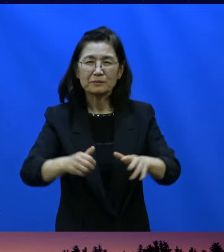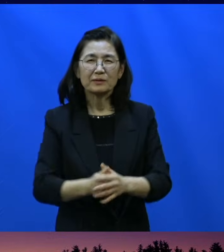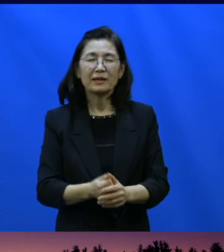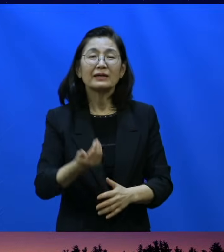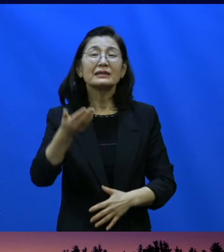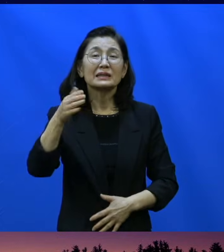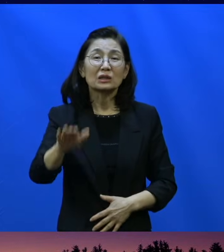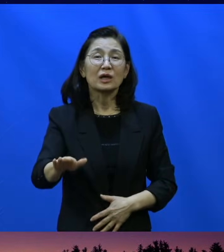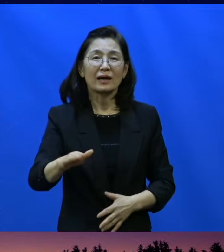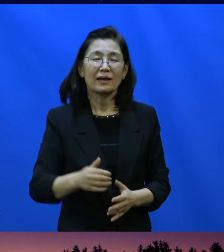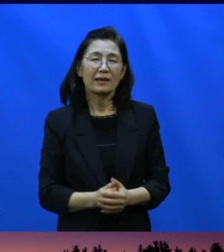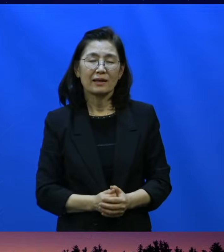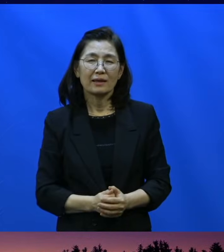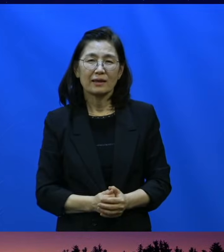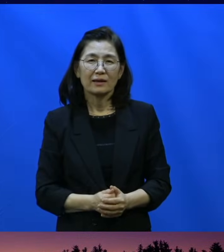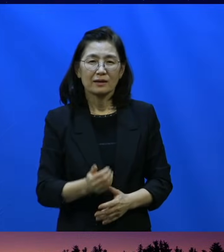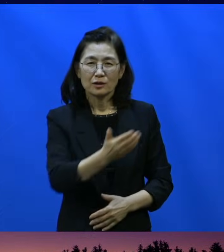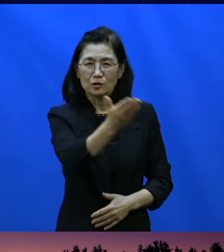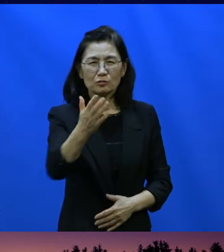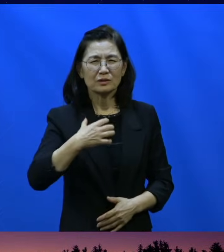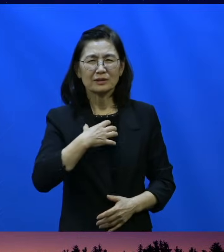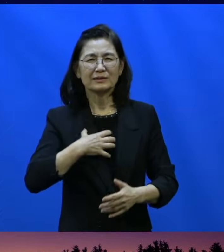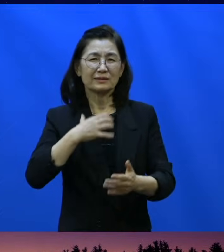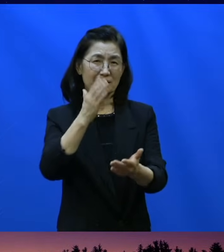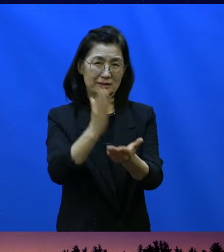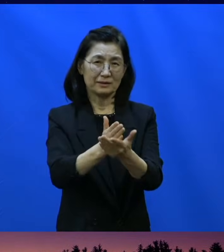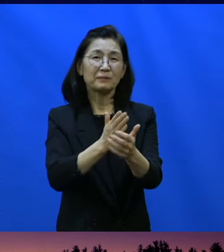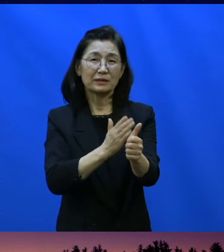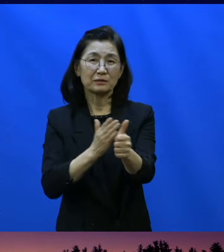그러나 여러분 염려하지 마십시오.